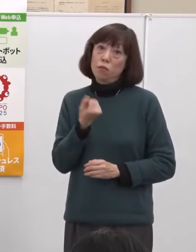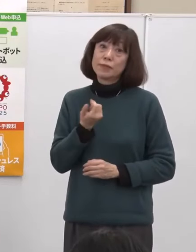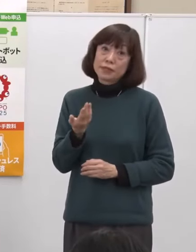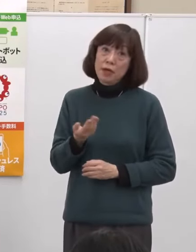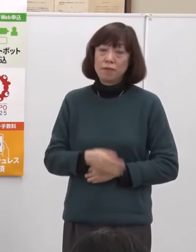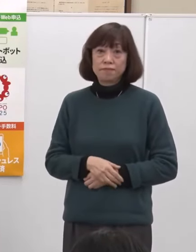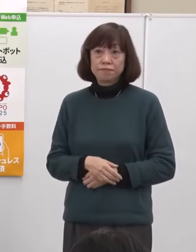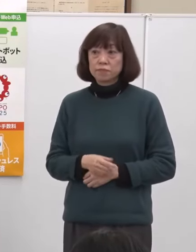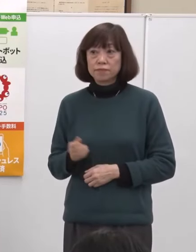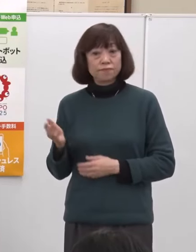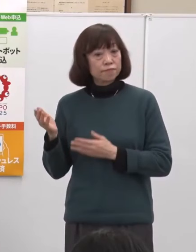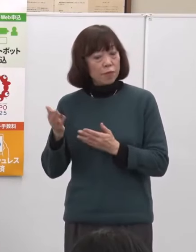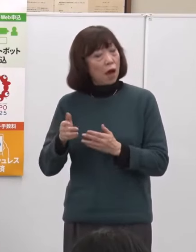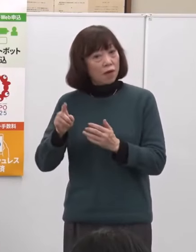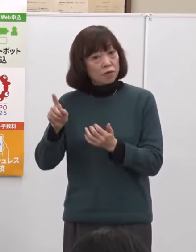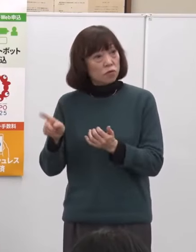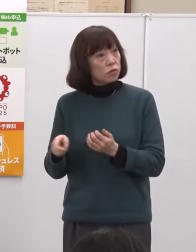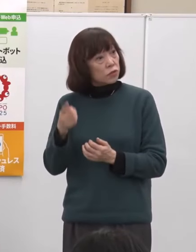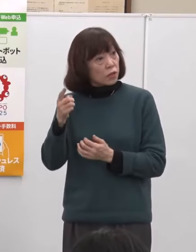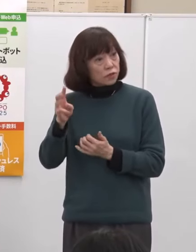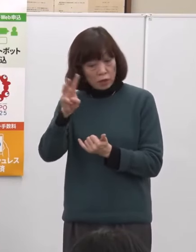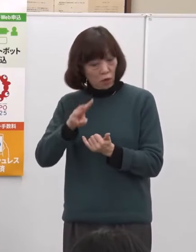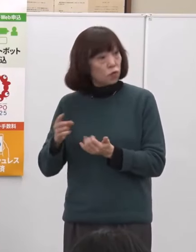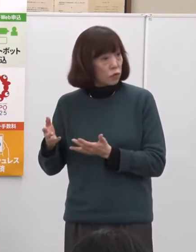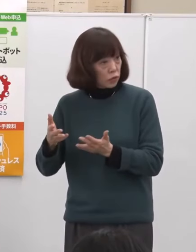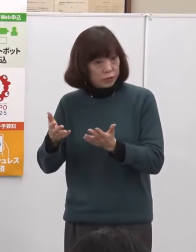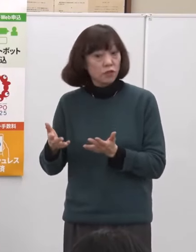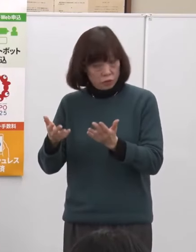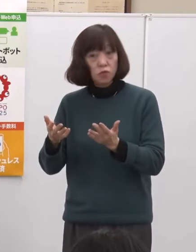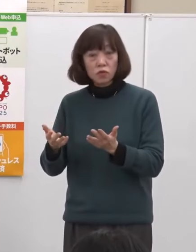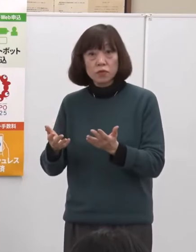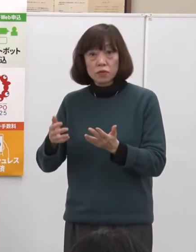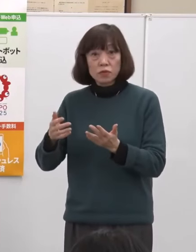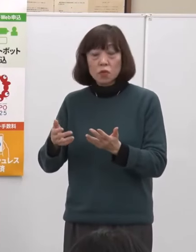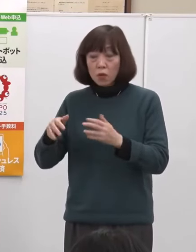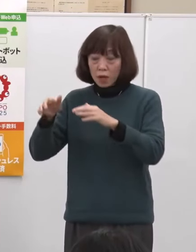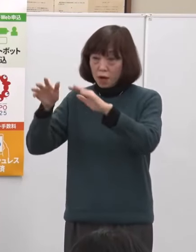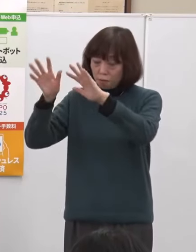自然災害で起きたとき、地震とか風水害というときですよね、